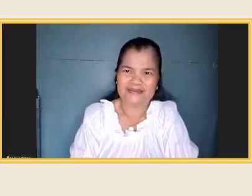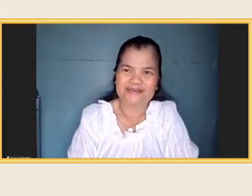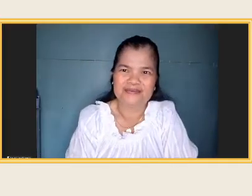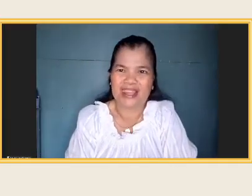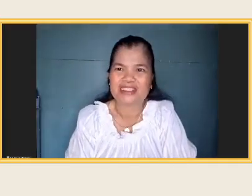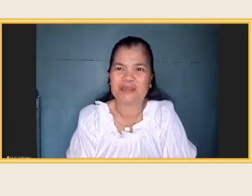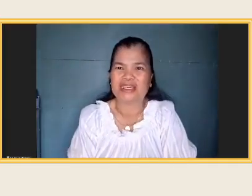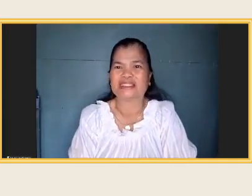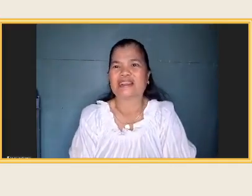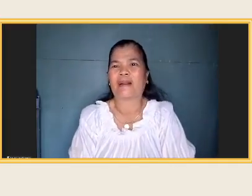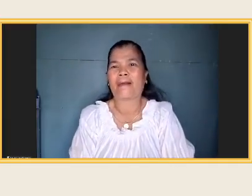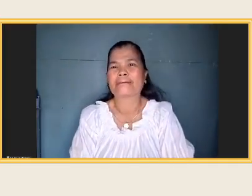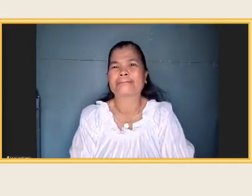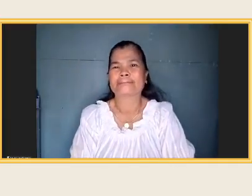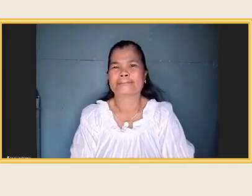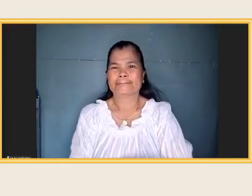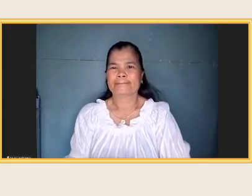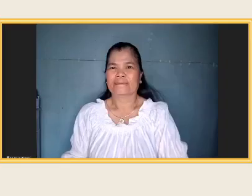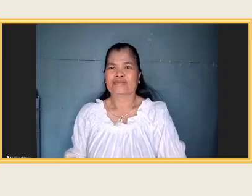Okay. Next, please.